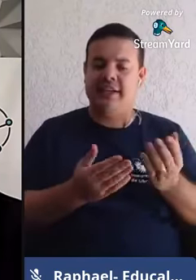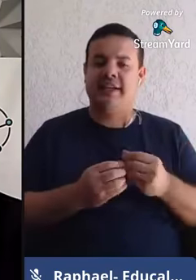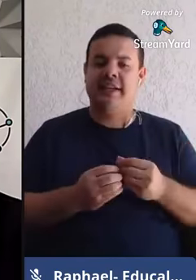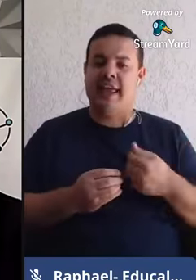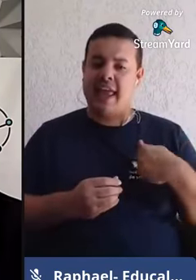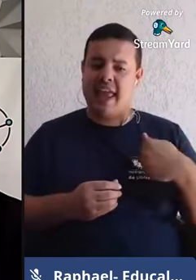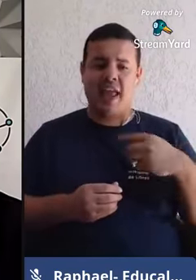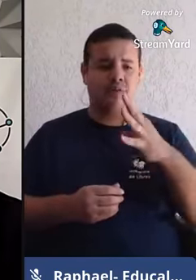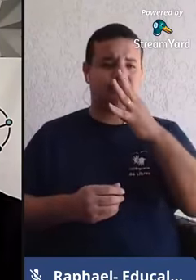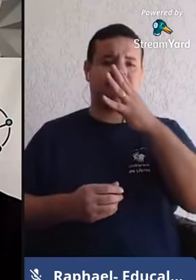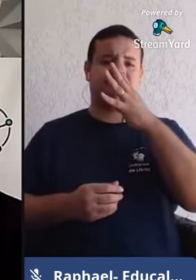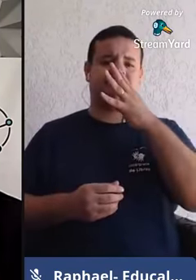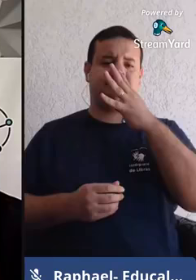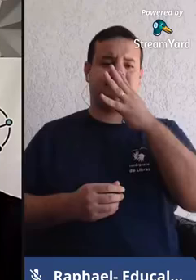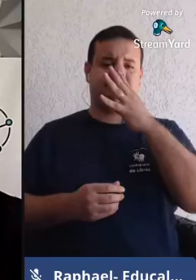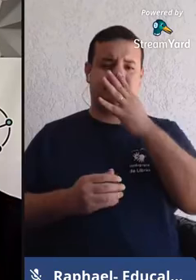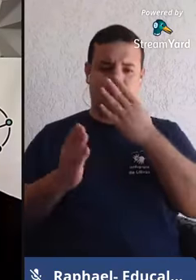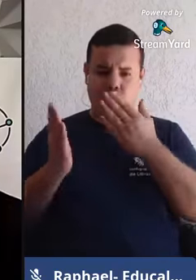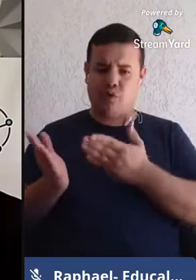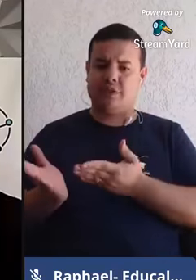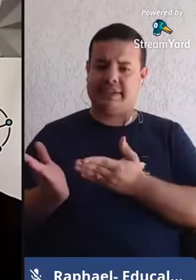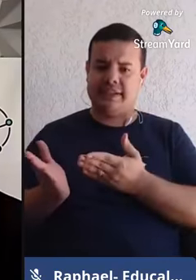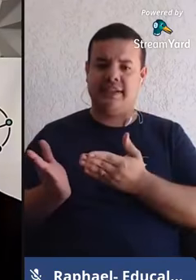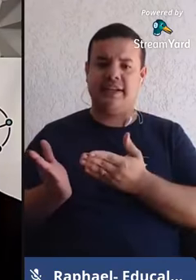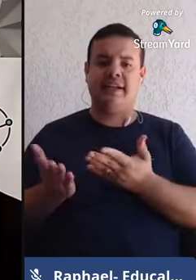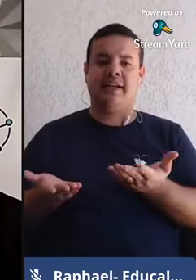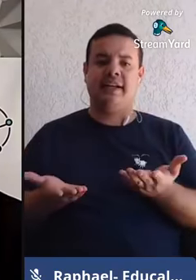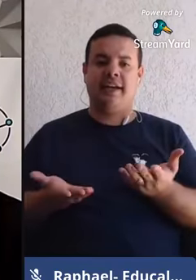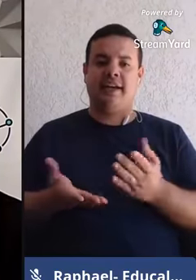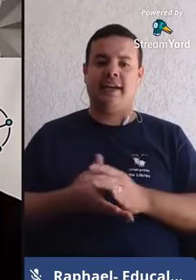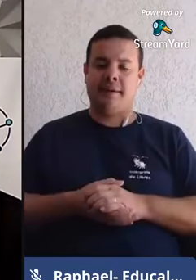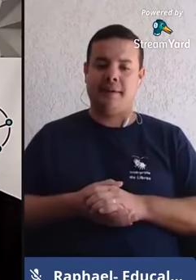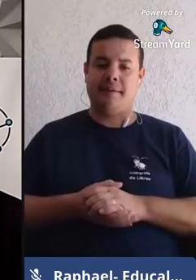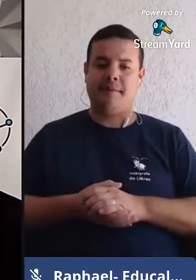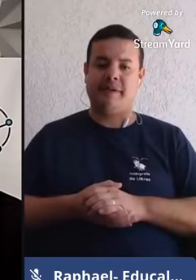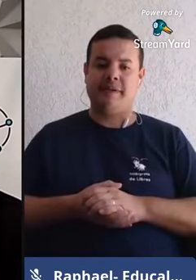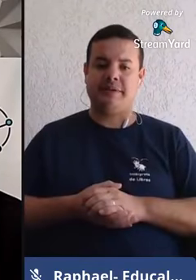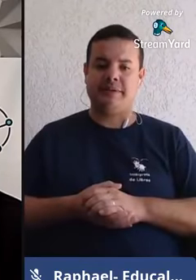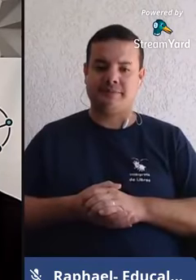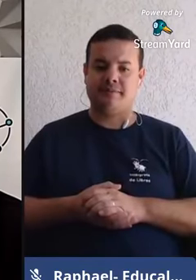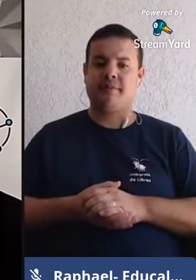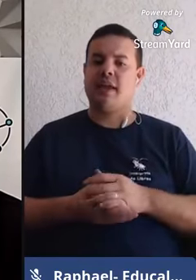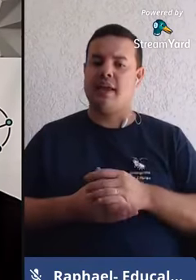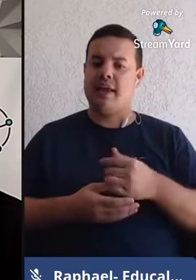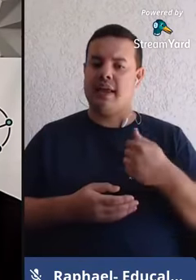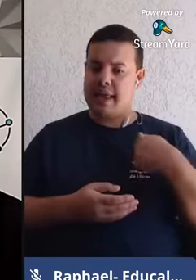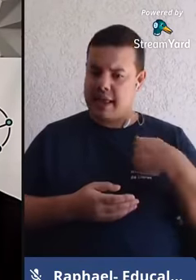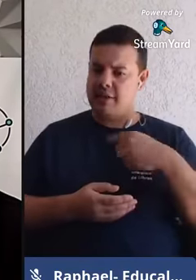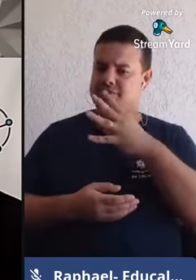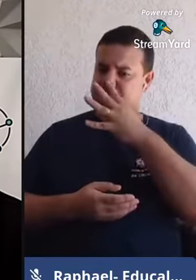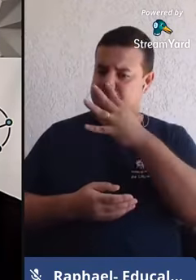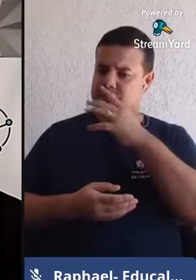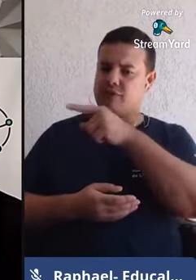admiração por você, né, pela sua grande